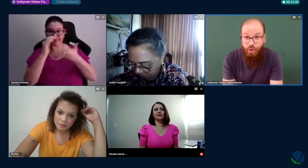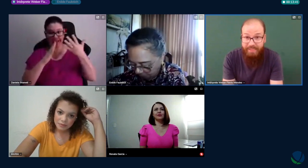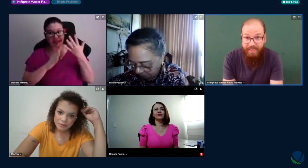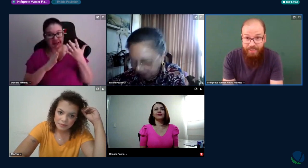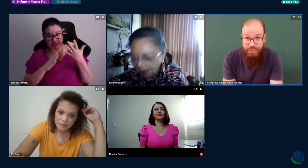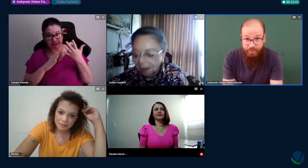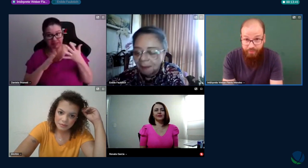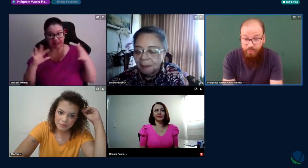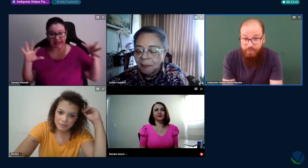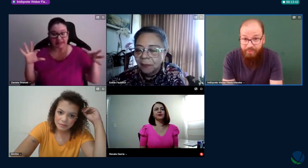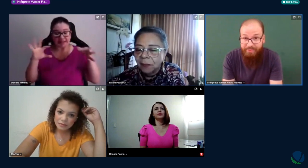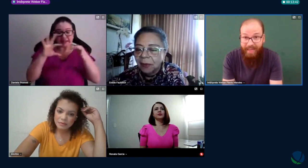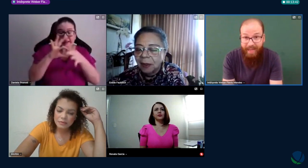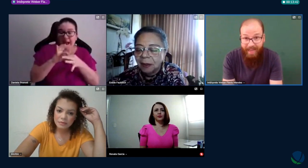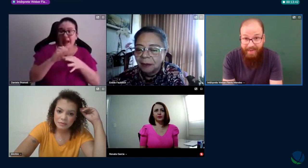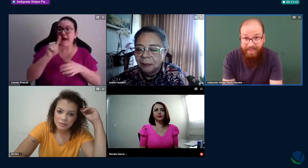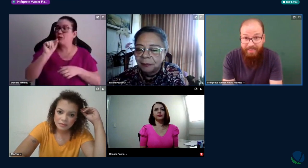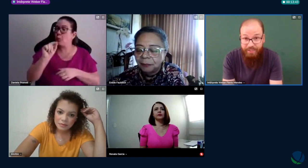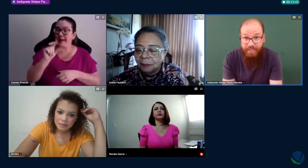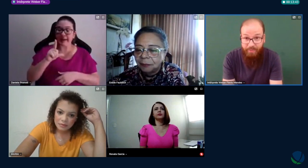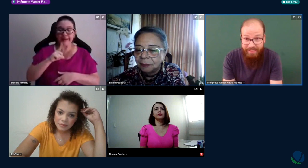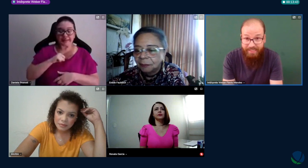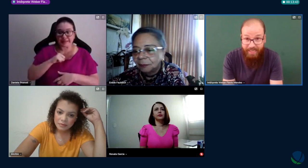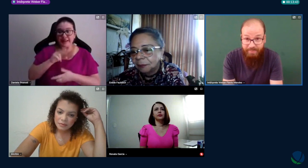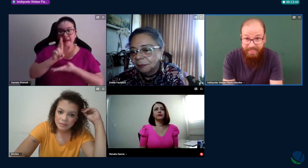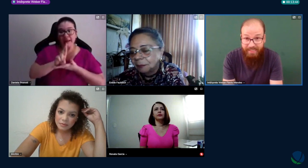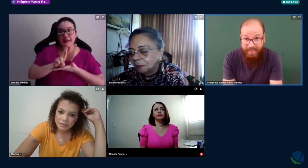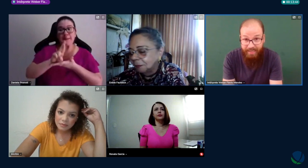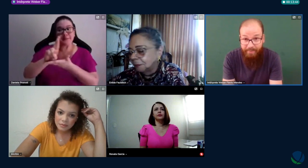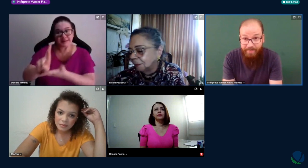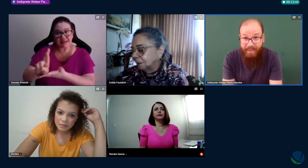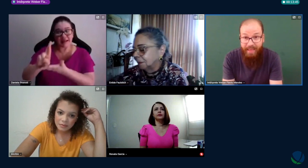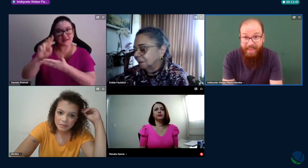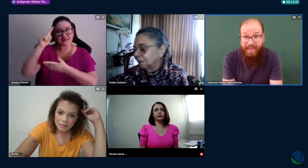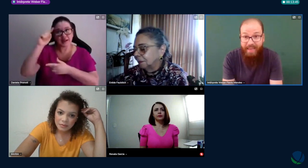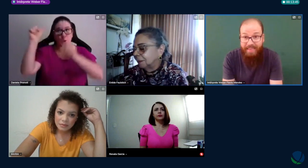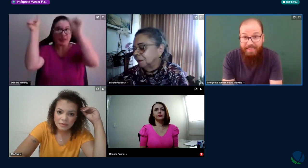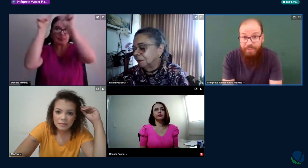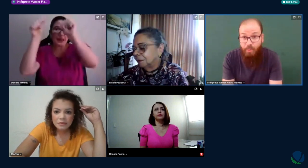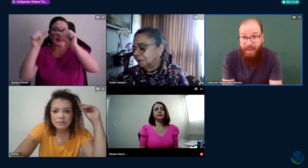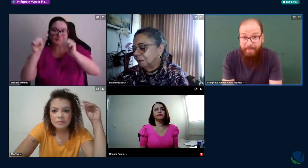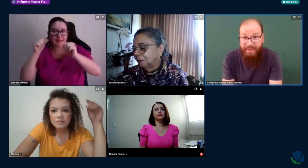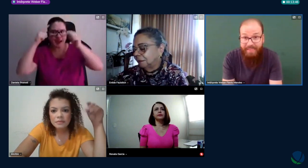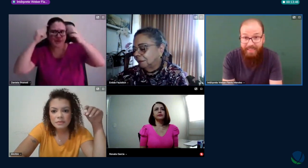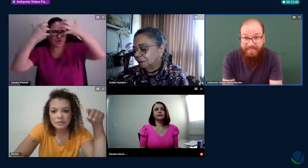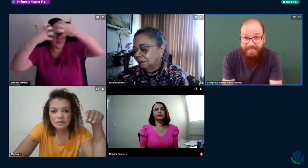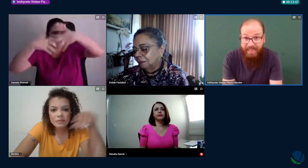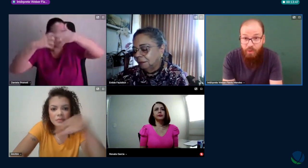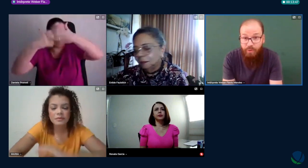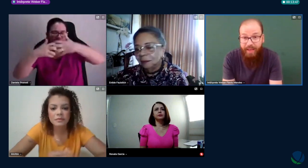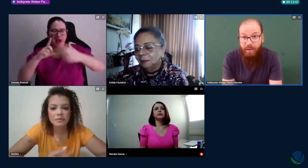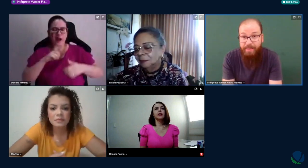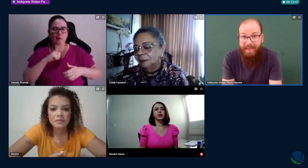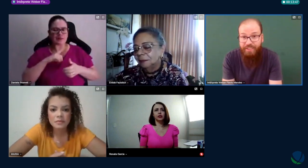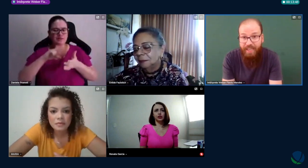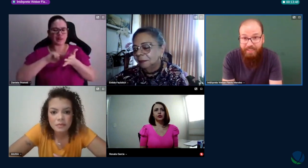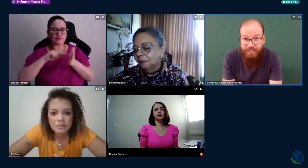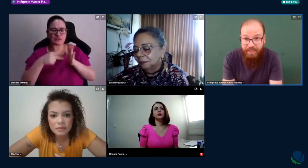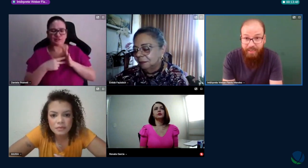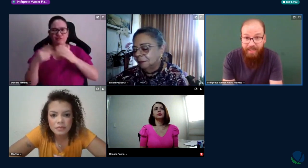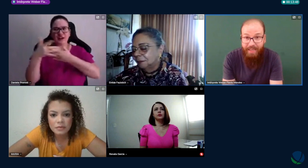gente tem um nome científico na área de língua de sinais brasileira. E aí existe uma representação,